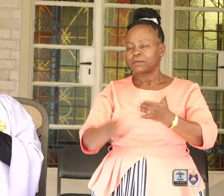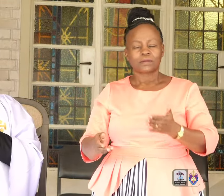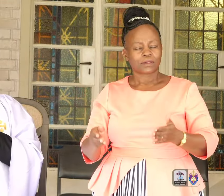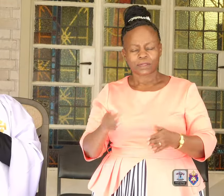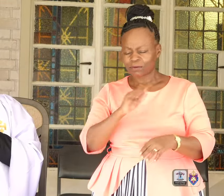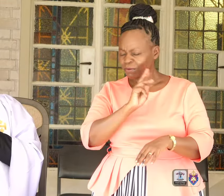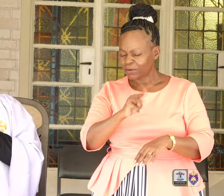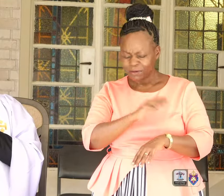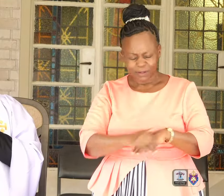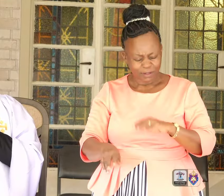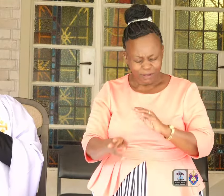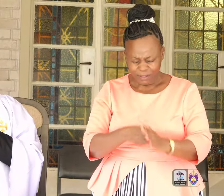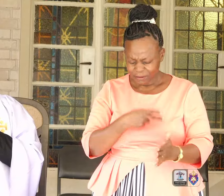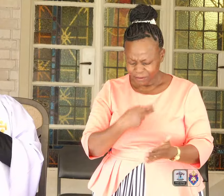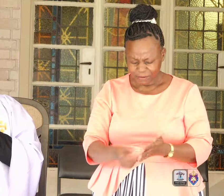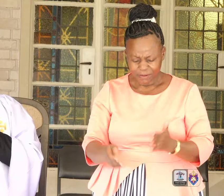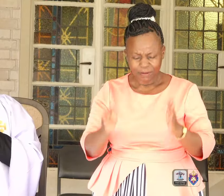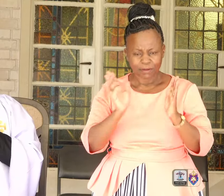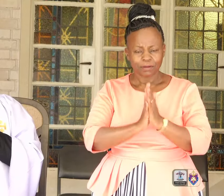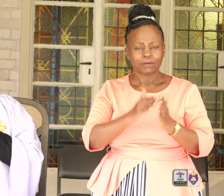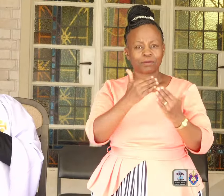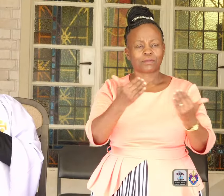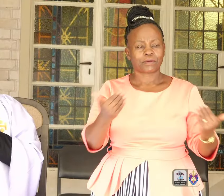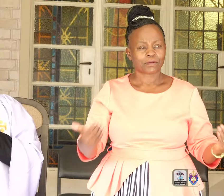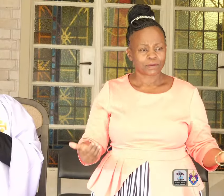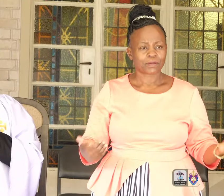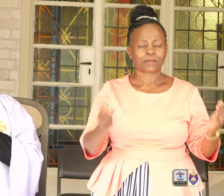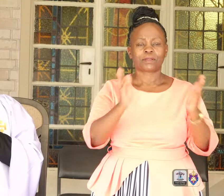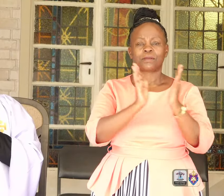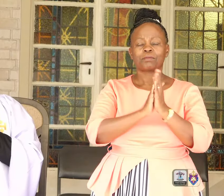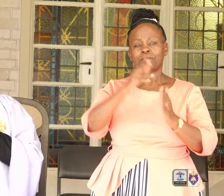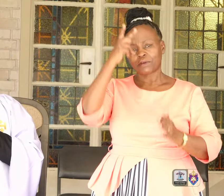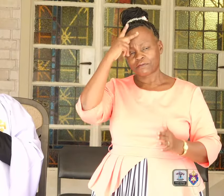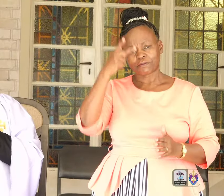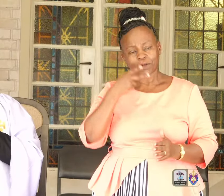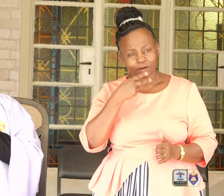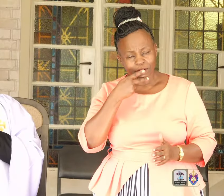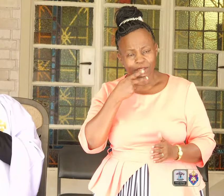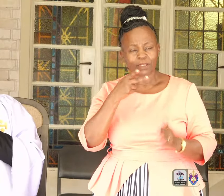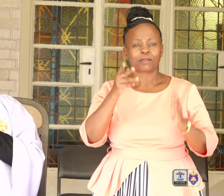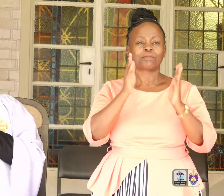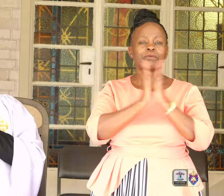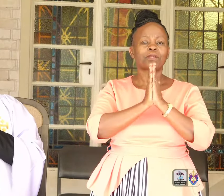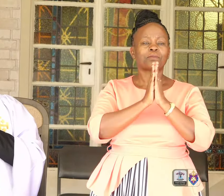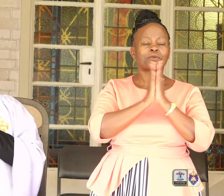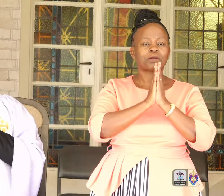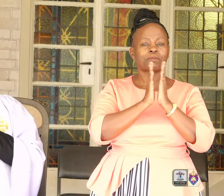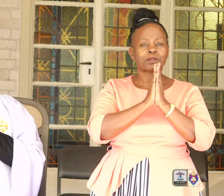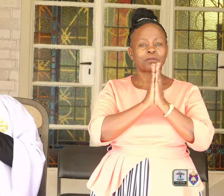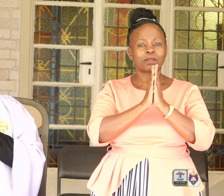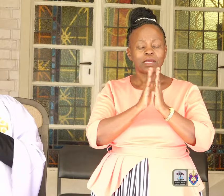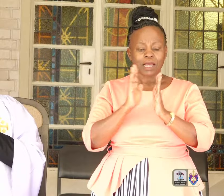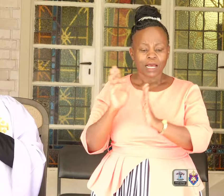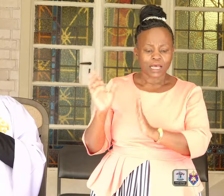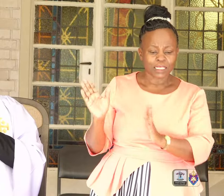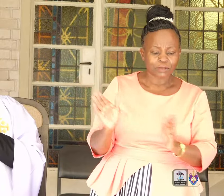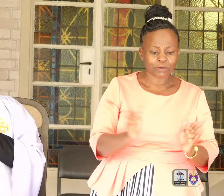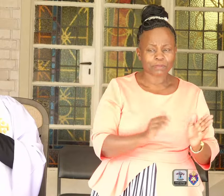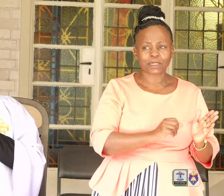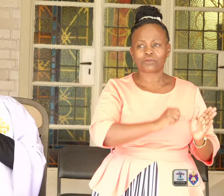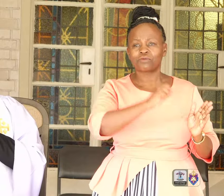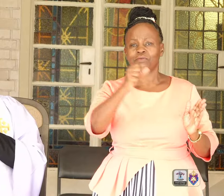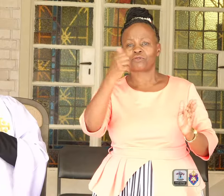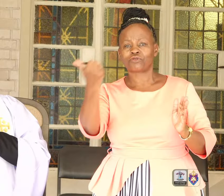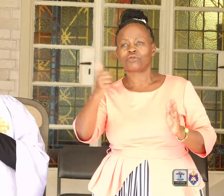ataliremwa. Sabira abaana, sabira abazadde, saba nga tuteekateeka okuzzaayo abaana ku